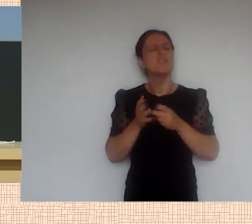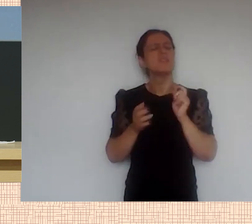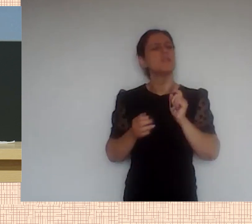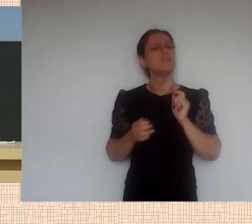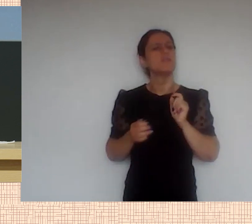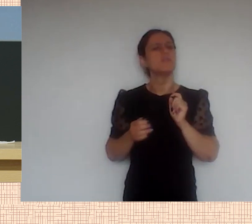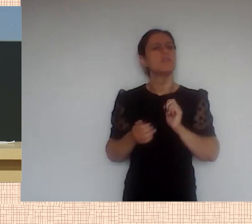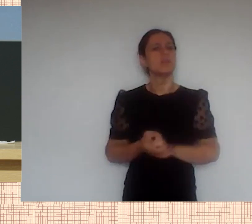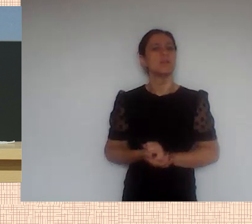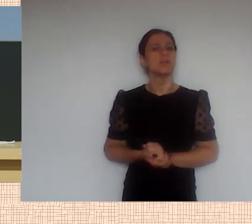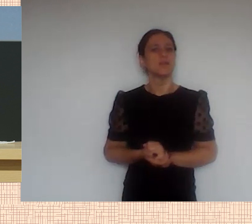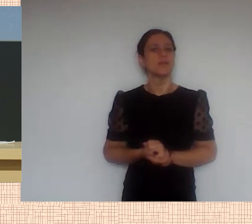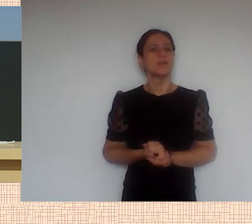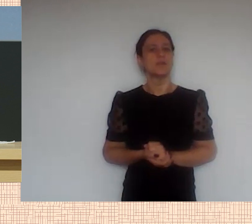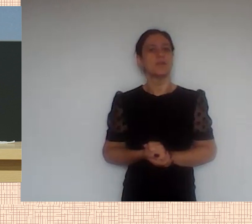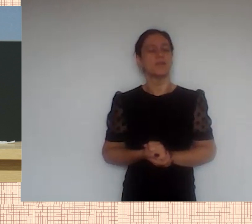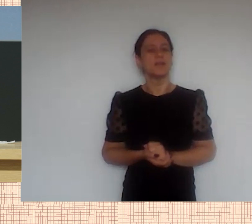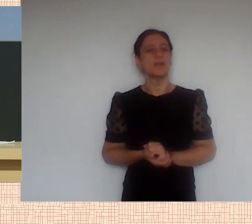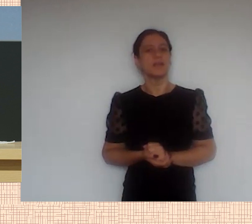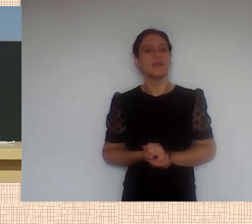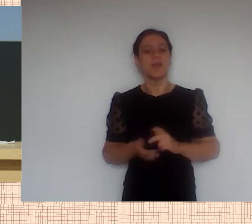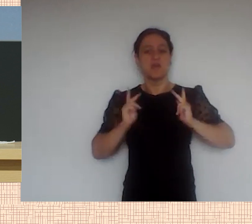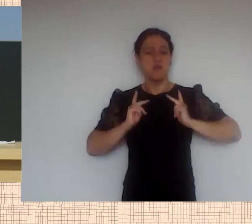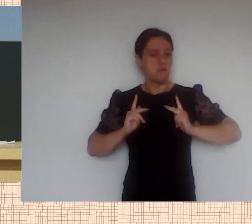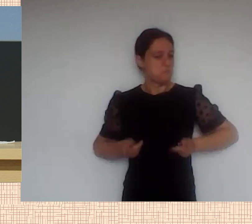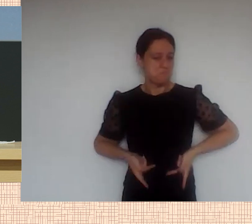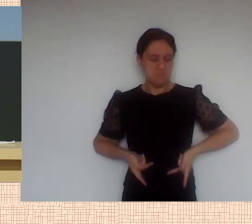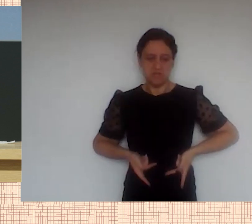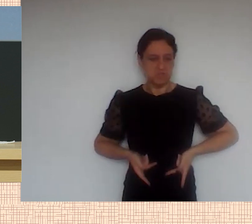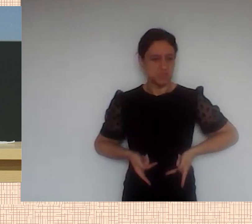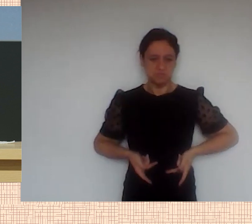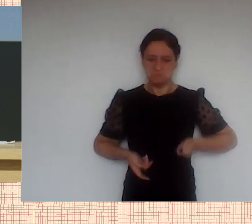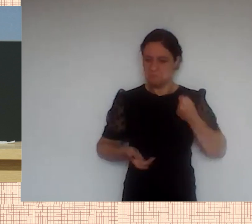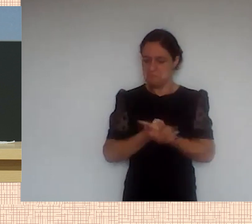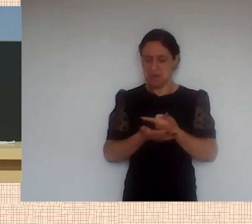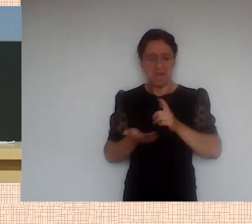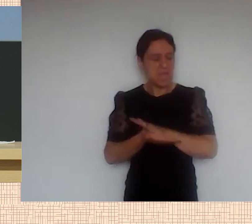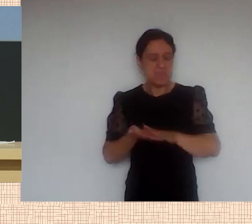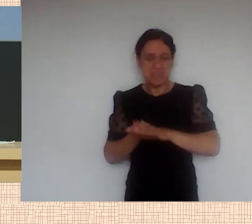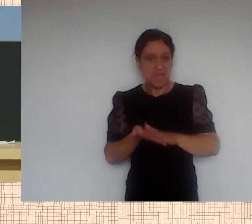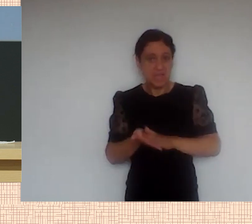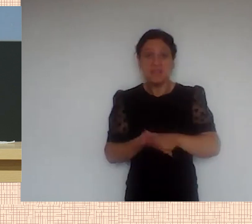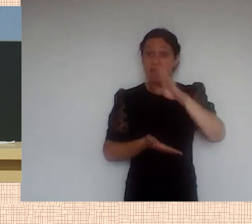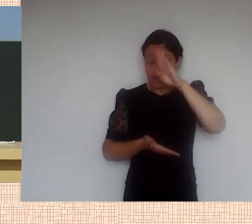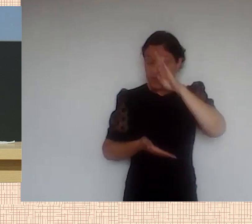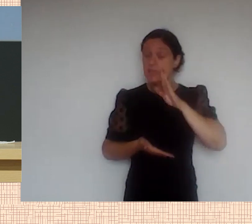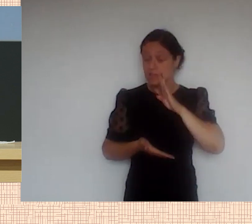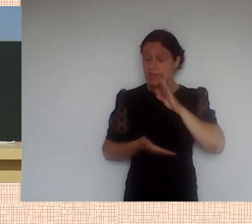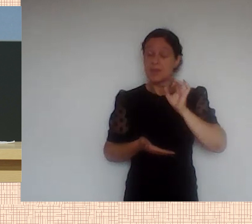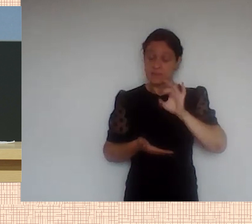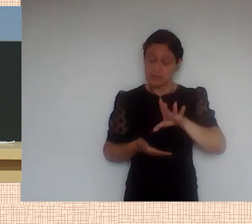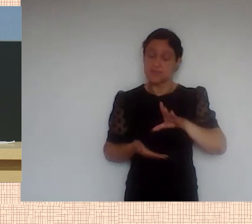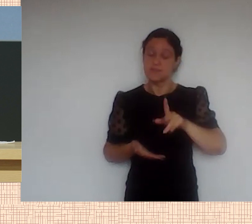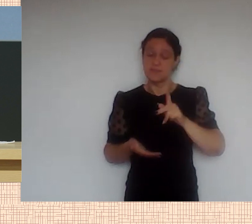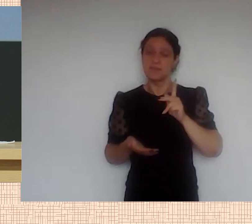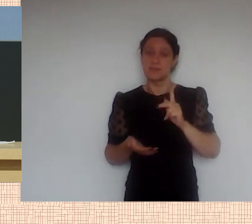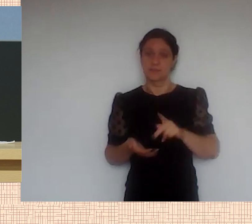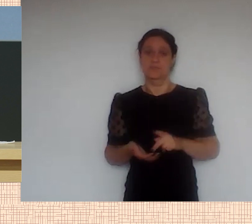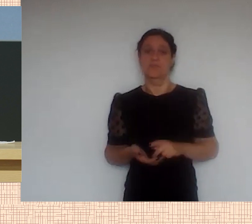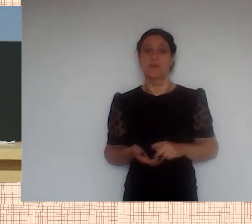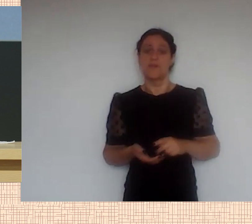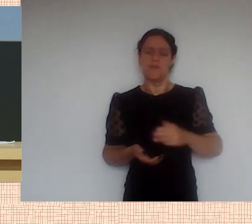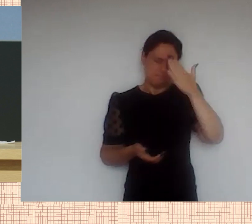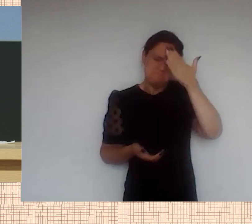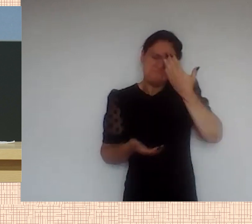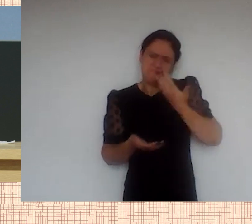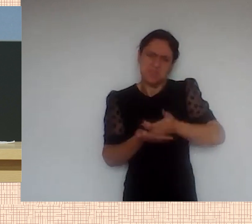Sem o homem precisa pagar preço nenhum, é só crer. Nós